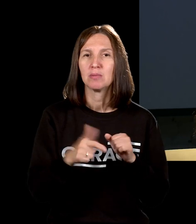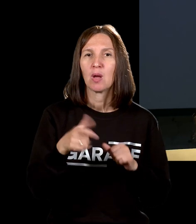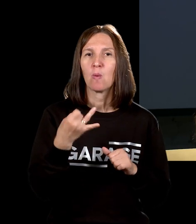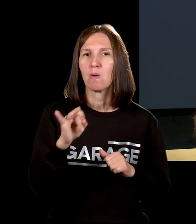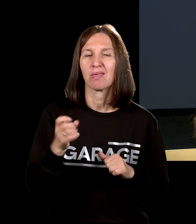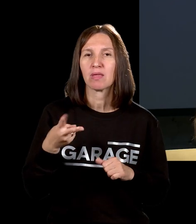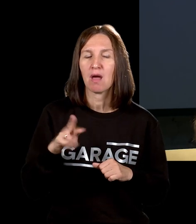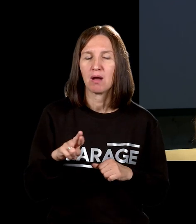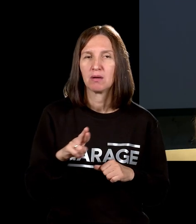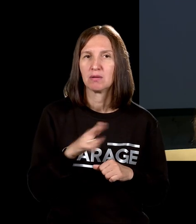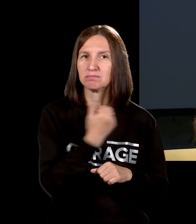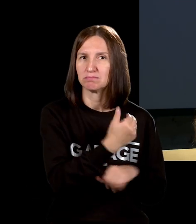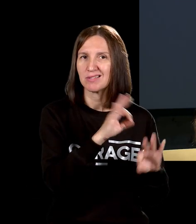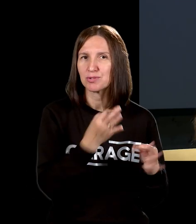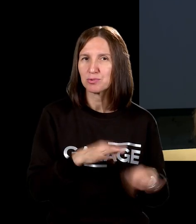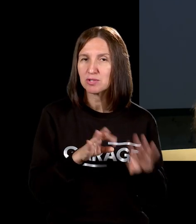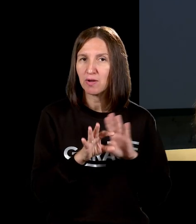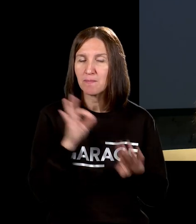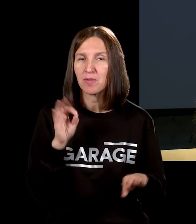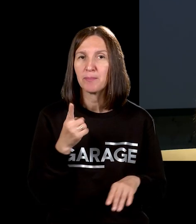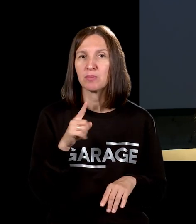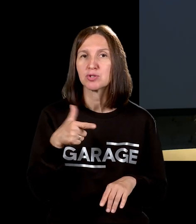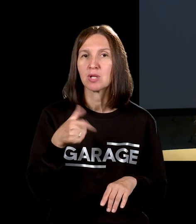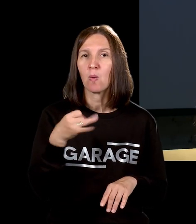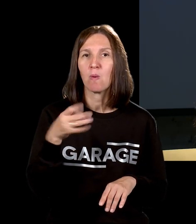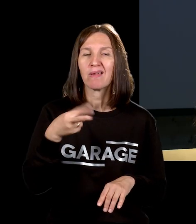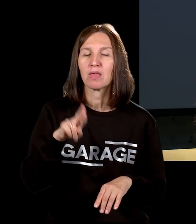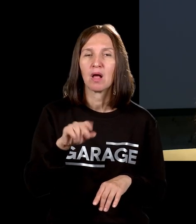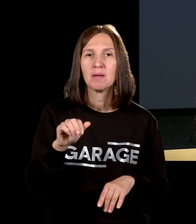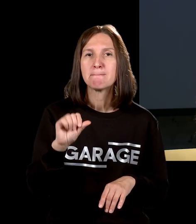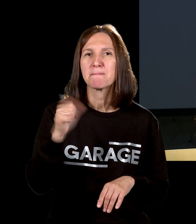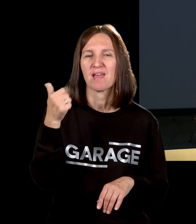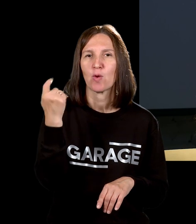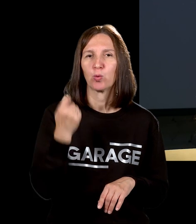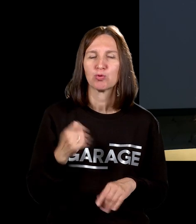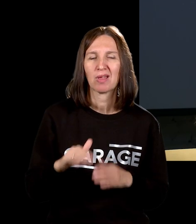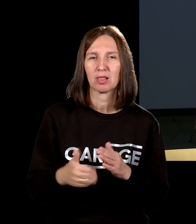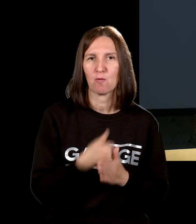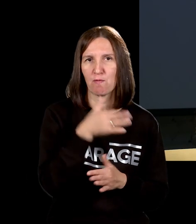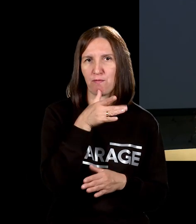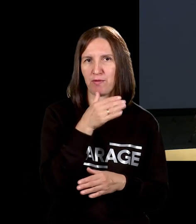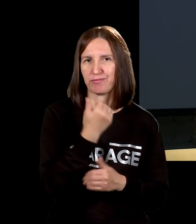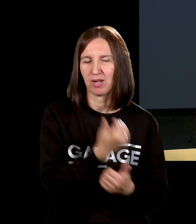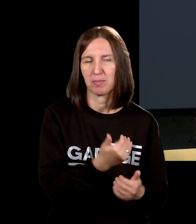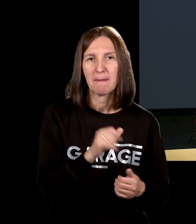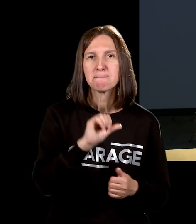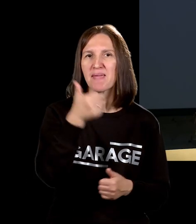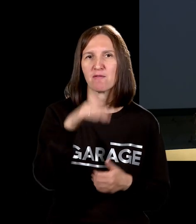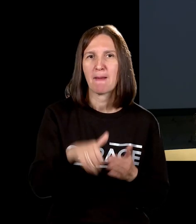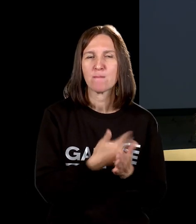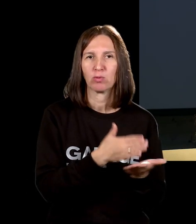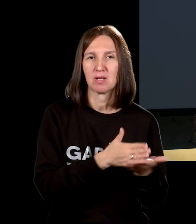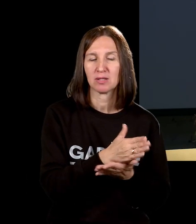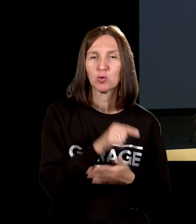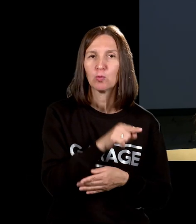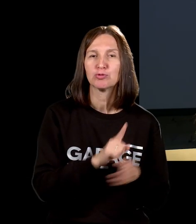его искусству мы обращаемся. Гоя первый художник нового времени, первый модернист, потому что то, с чем работает Гоя,